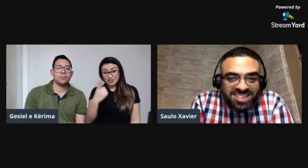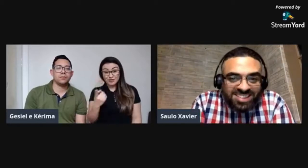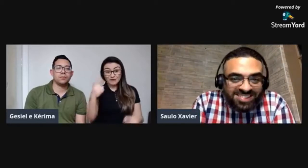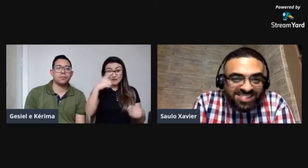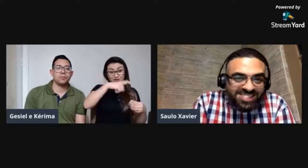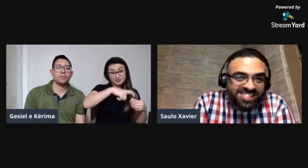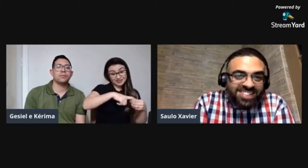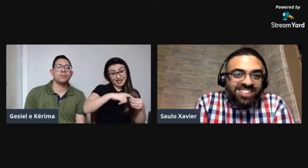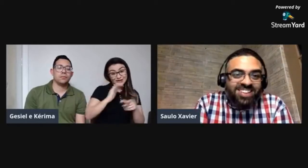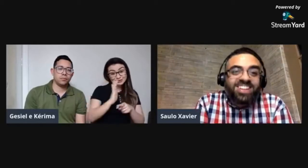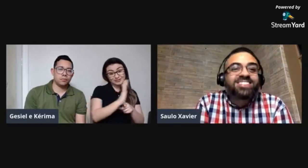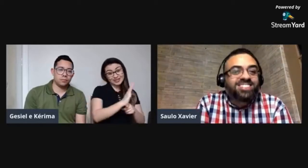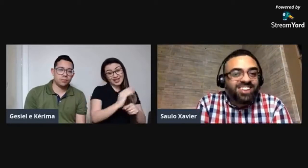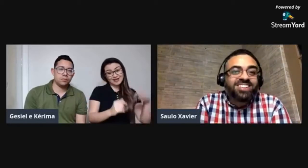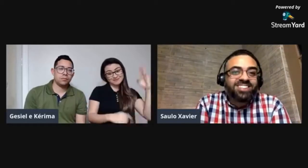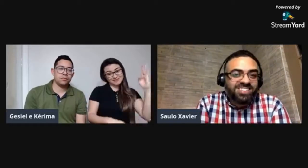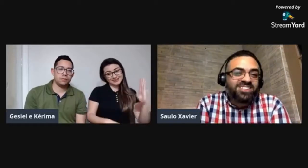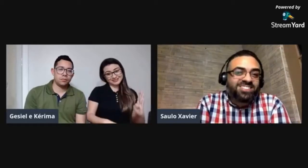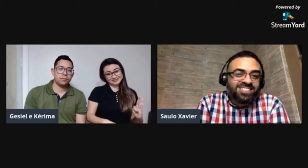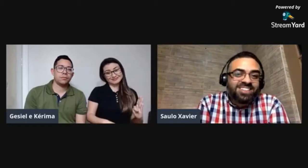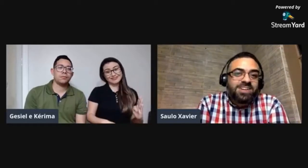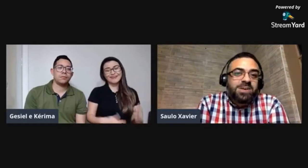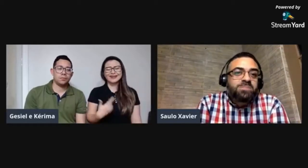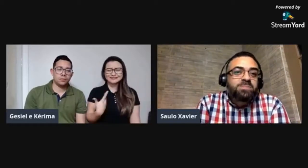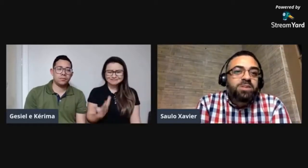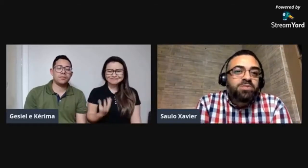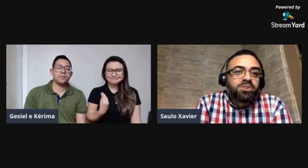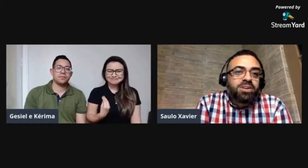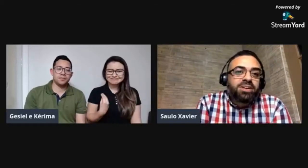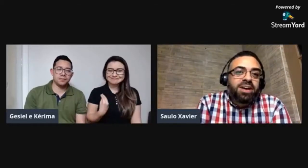igreja brasileira. Olha que coisa maluca.